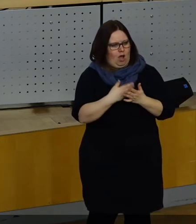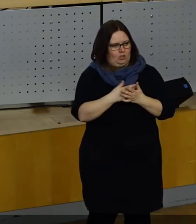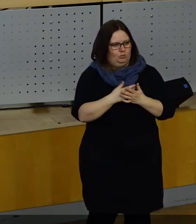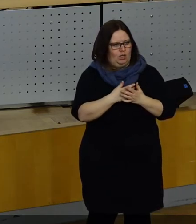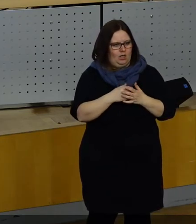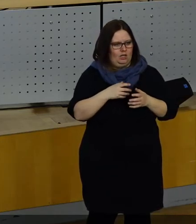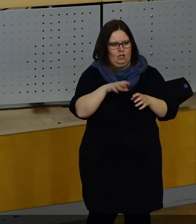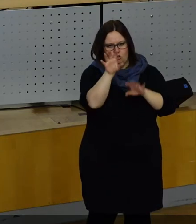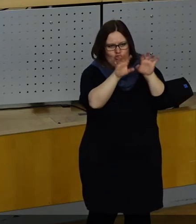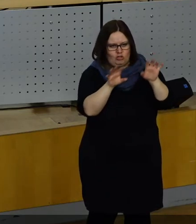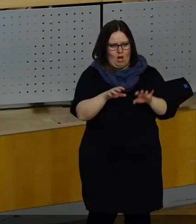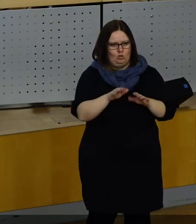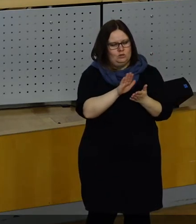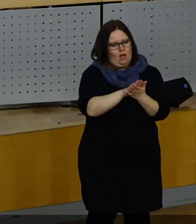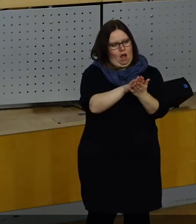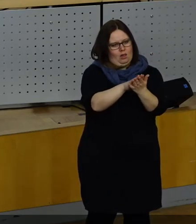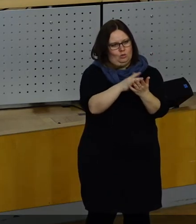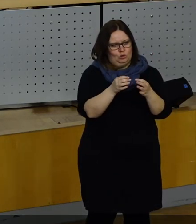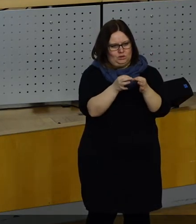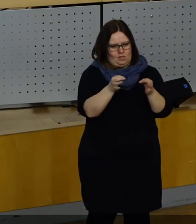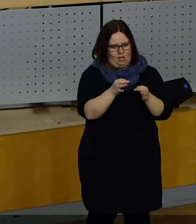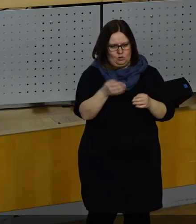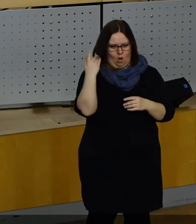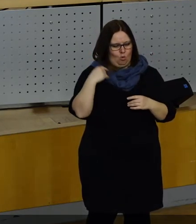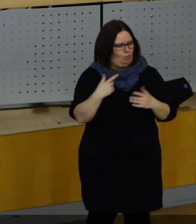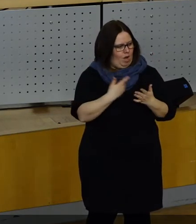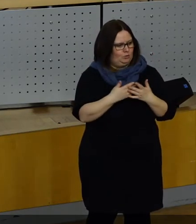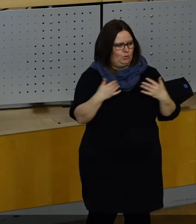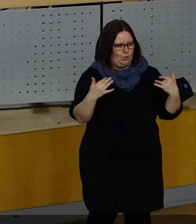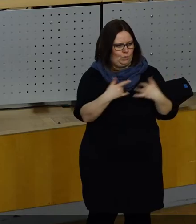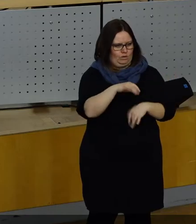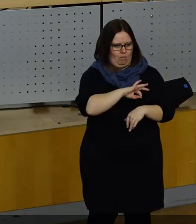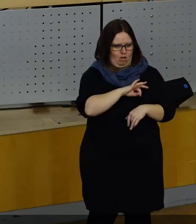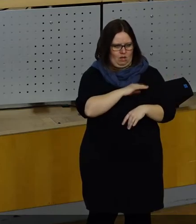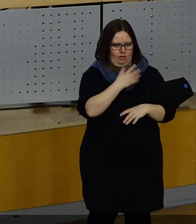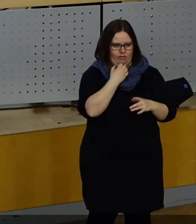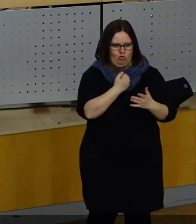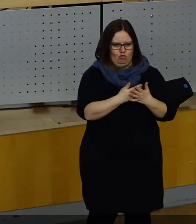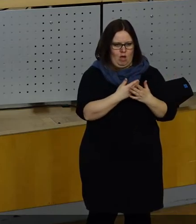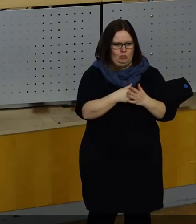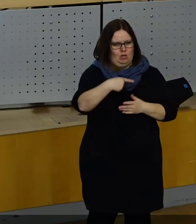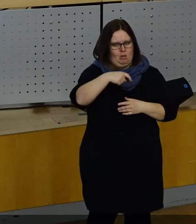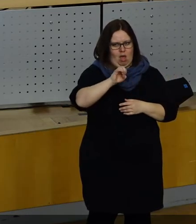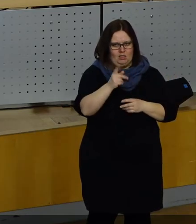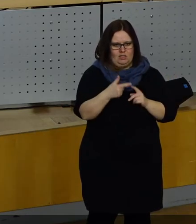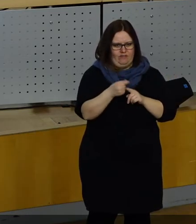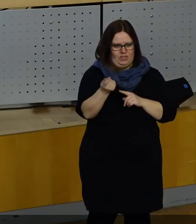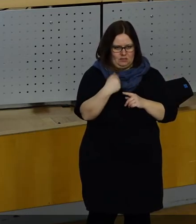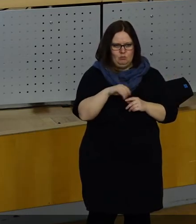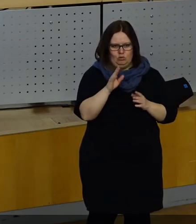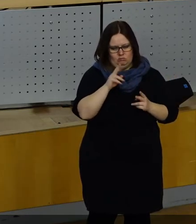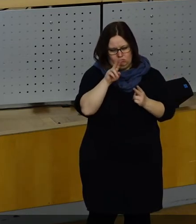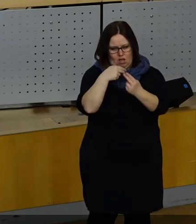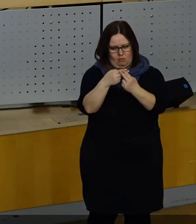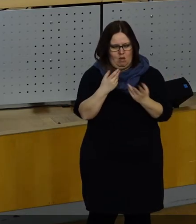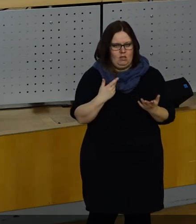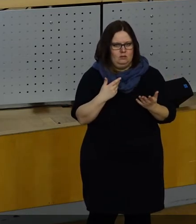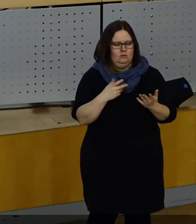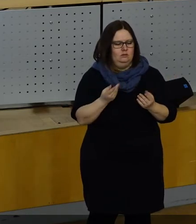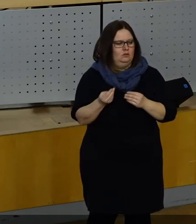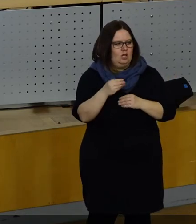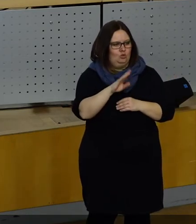erlassen, auch auf Initiative der Grünen hin, zum Beispiel in Blasewitz. Wir haben dafür gesorgt, dass